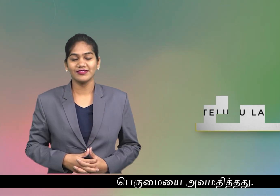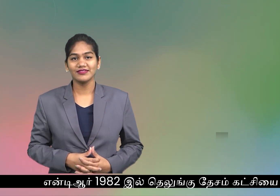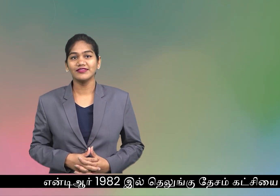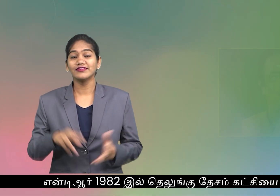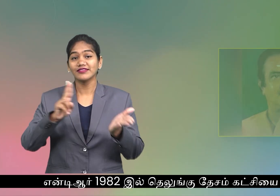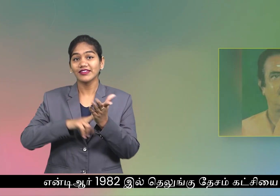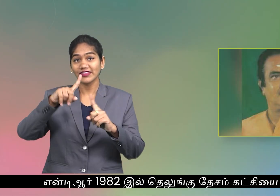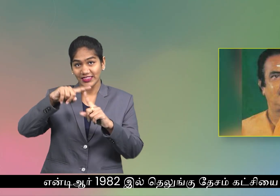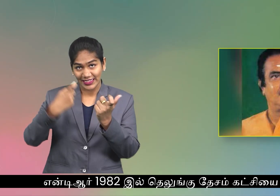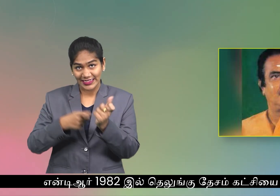என்.டி.ஆர்.